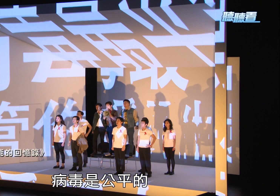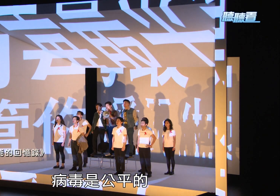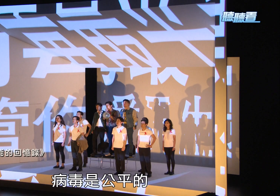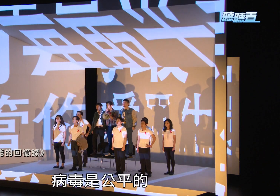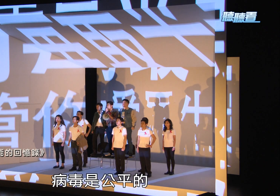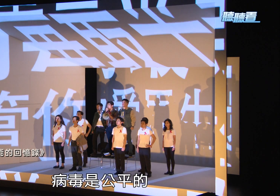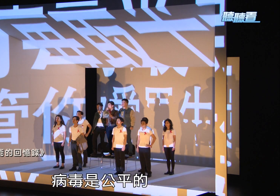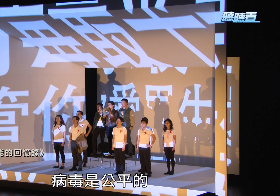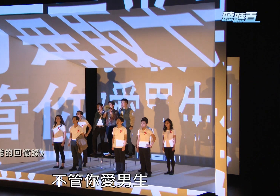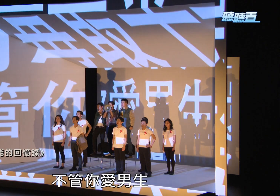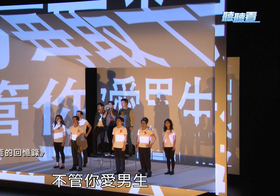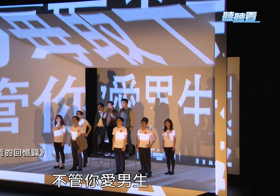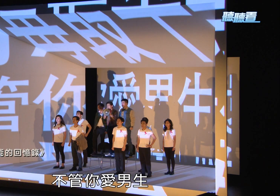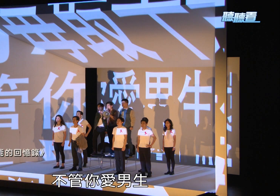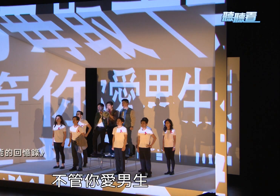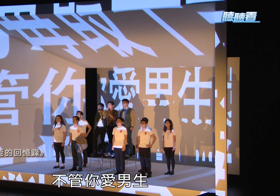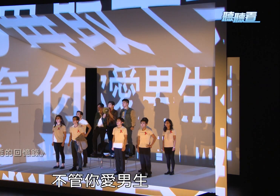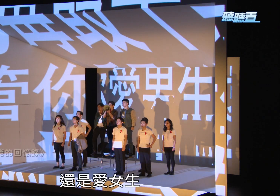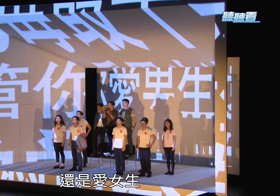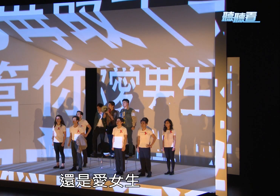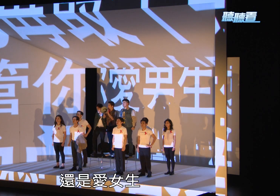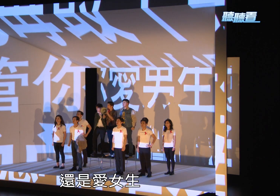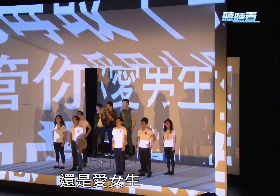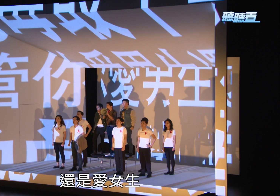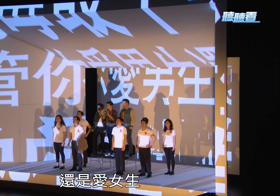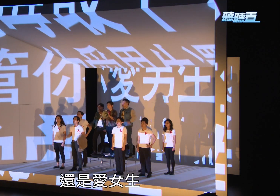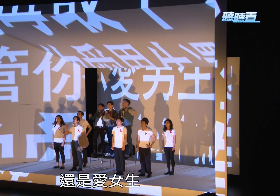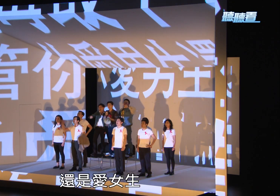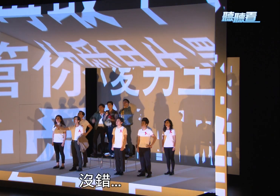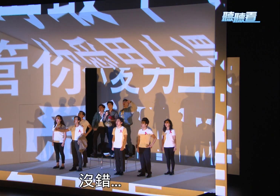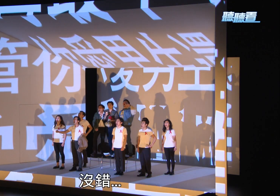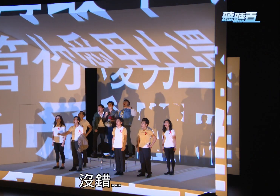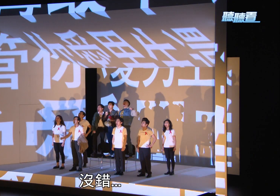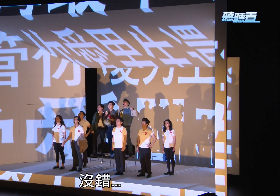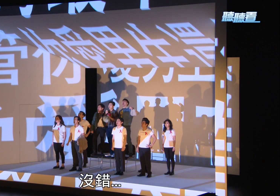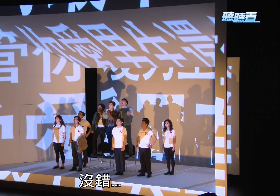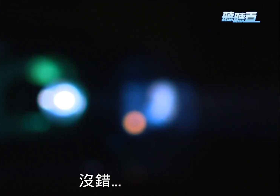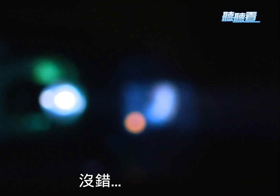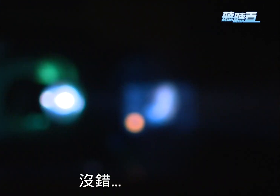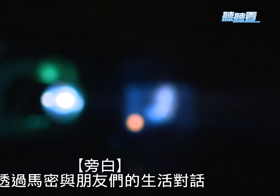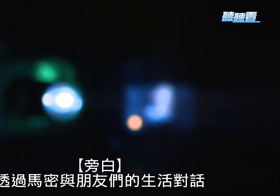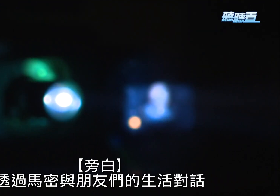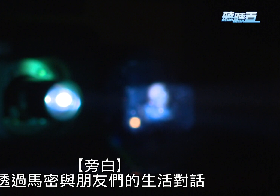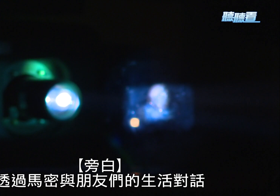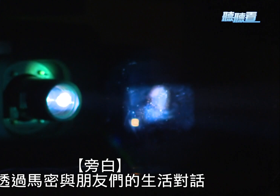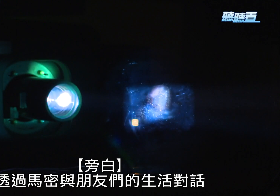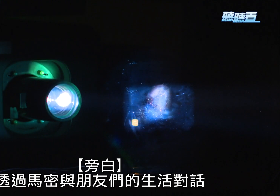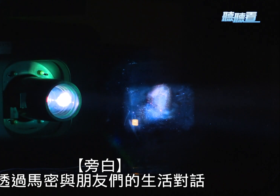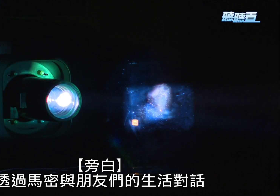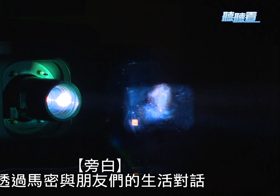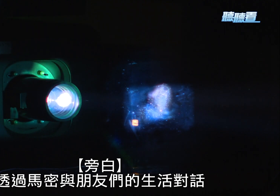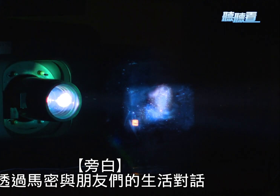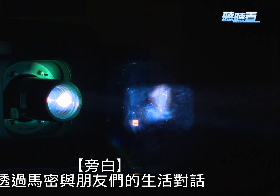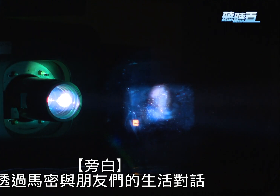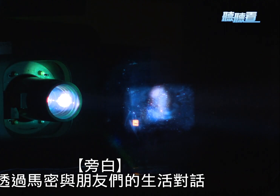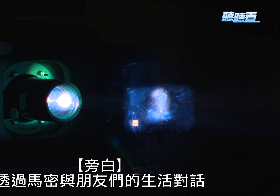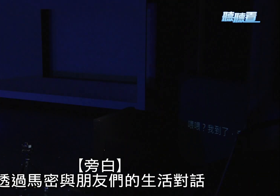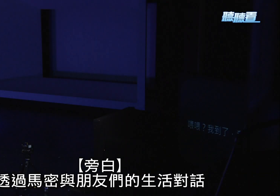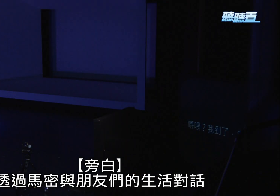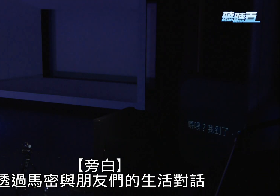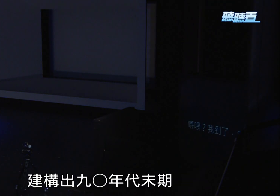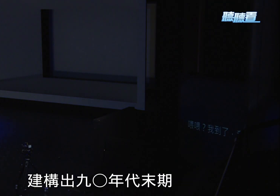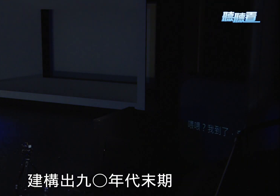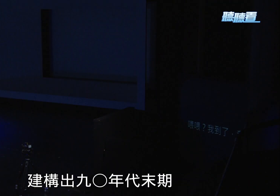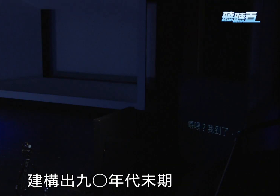是公平的，不管你爱男生还是爱女生， 没错。 透过马密与朋友们的生活对